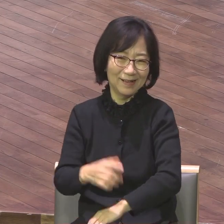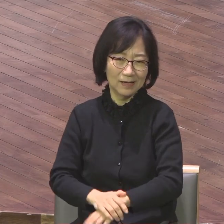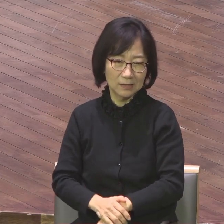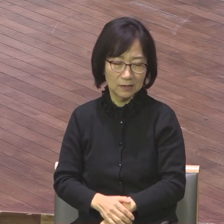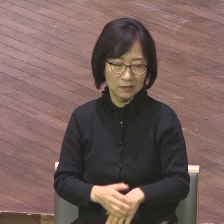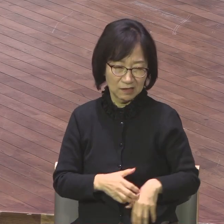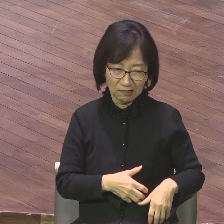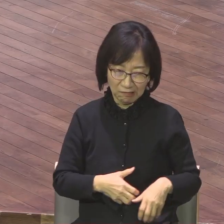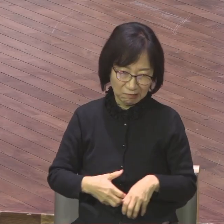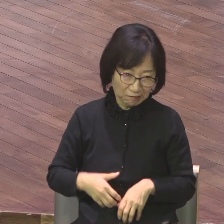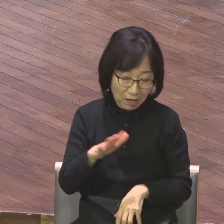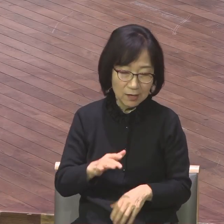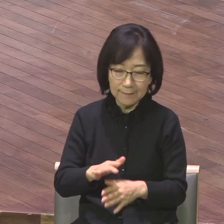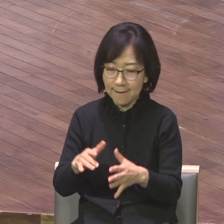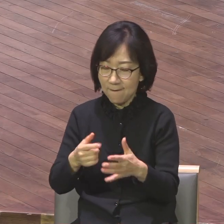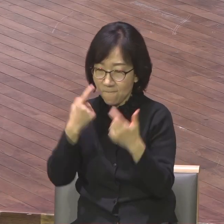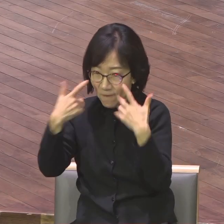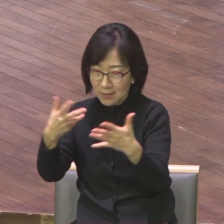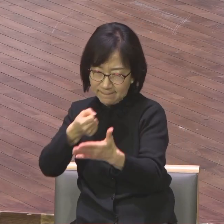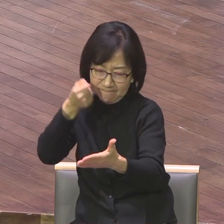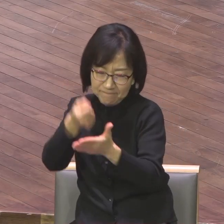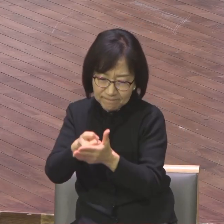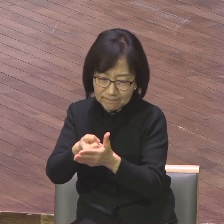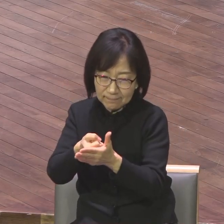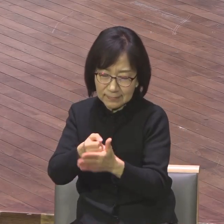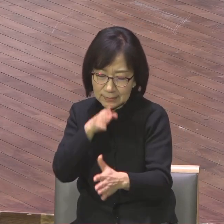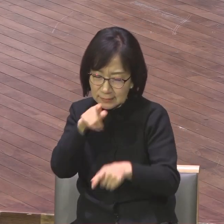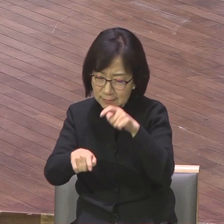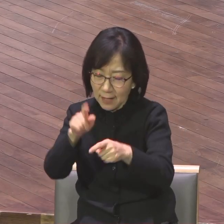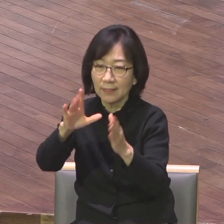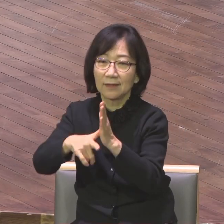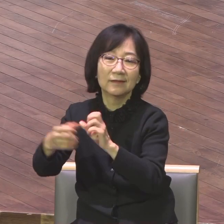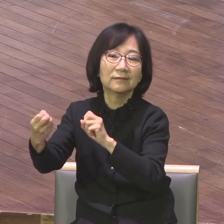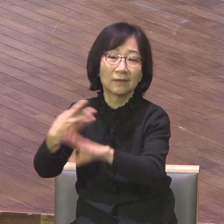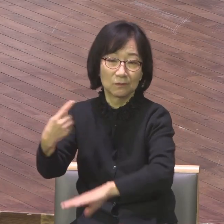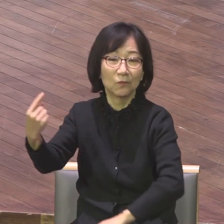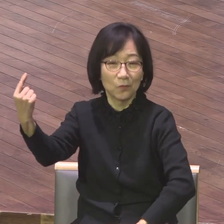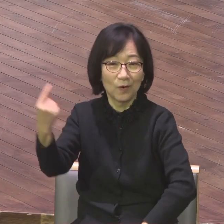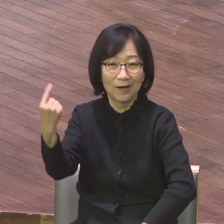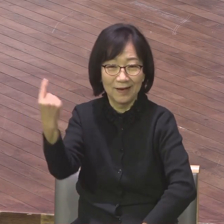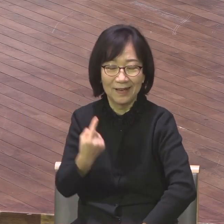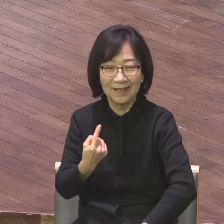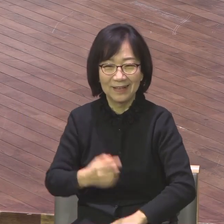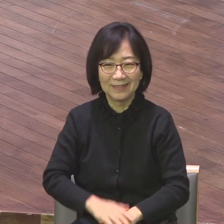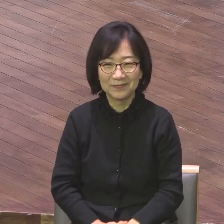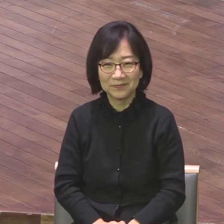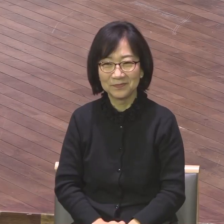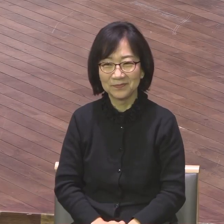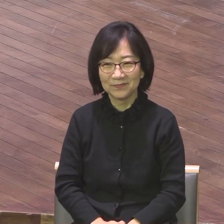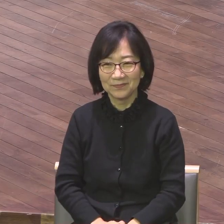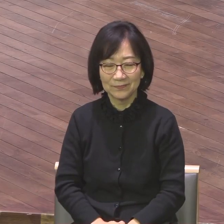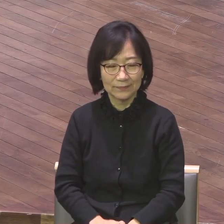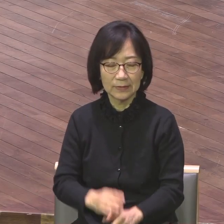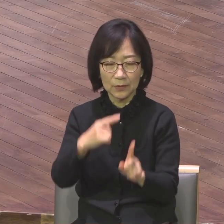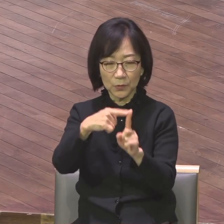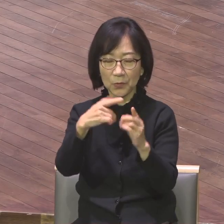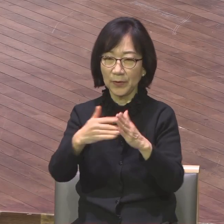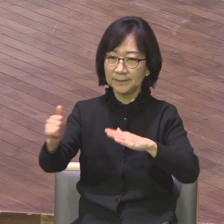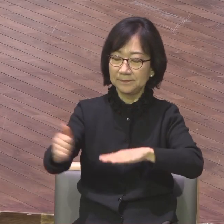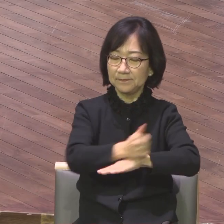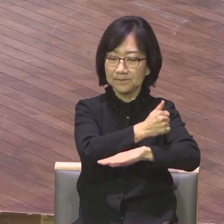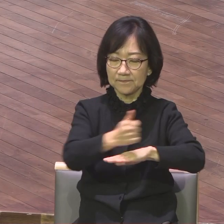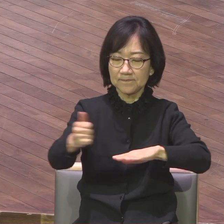결단하고 실행할 때 응답이 오게 되어 있어요. 교회를 다녀도 그리스도의 증인으로